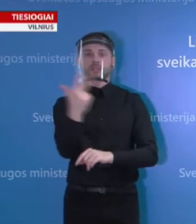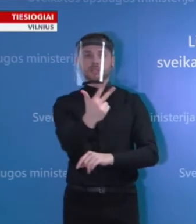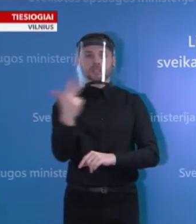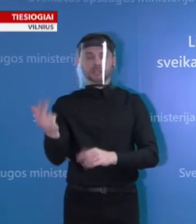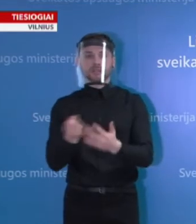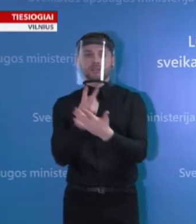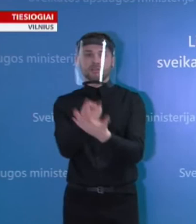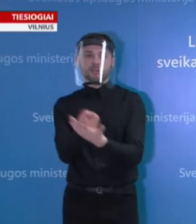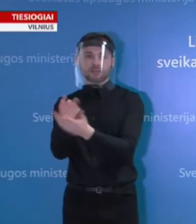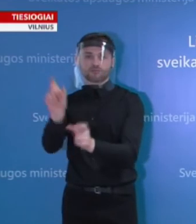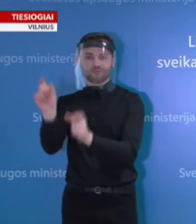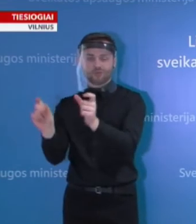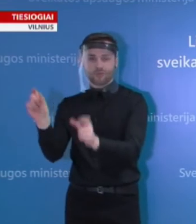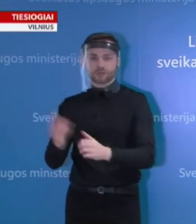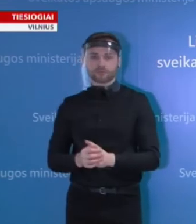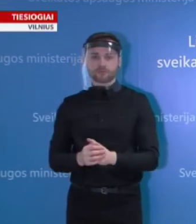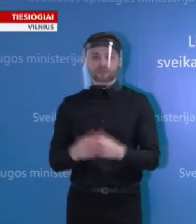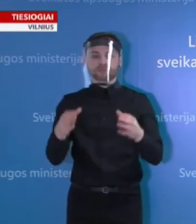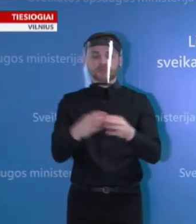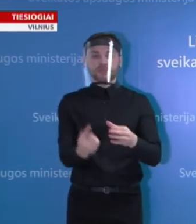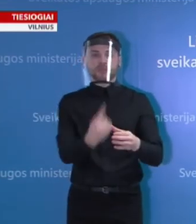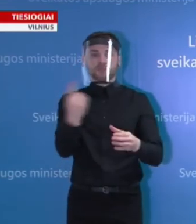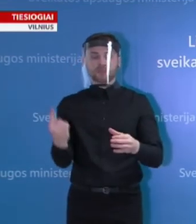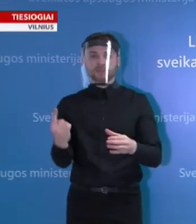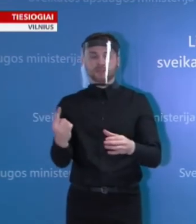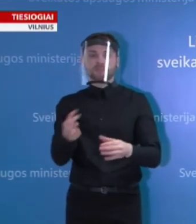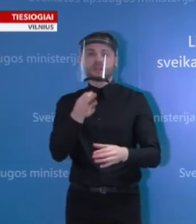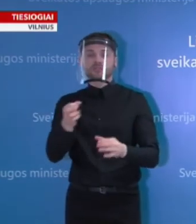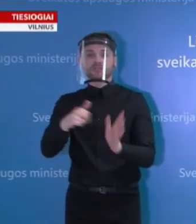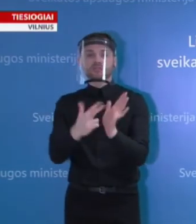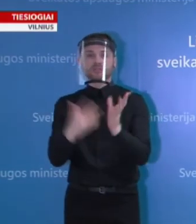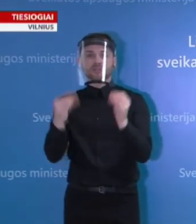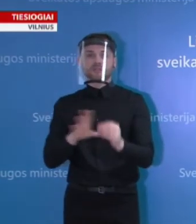jo pacientai. Vienas iš pacientų dėja balandžio 18 dieną mirė.